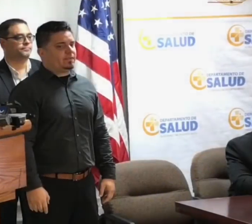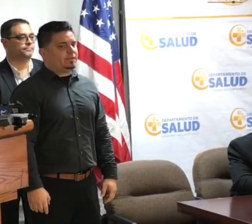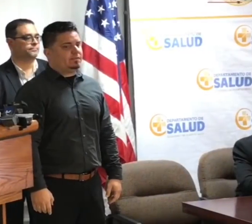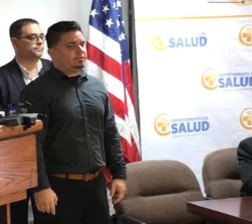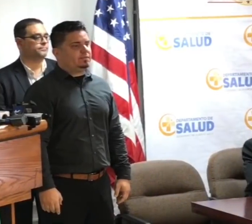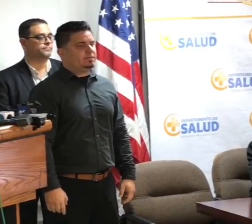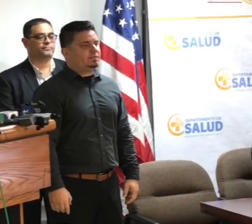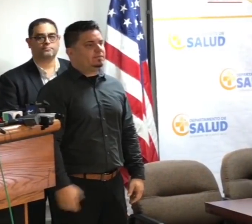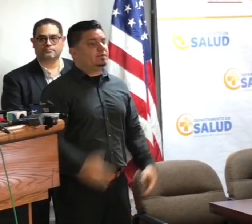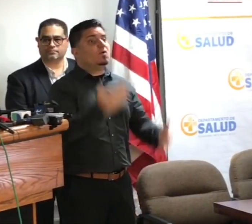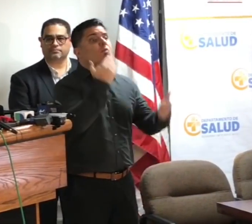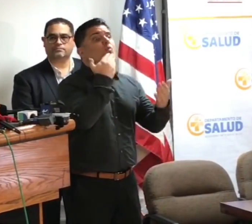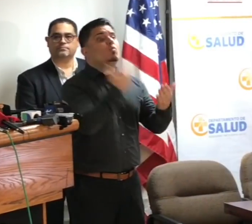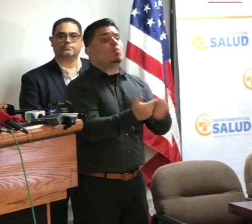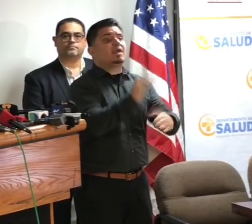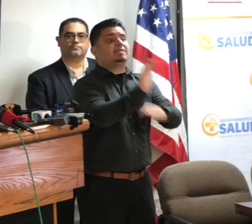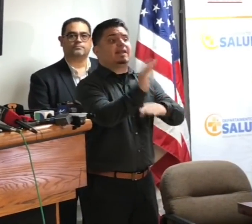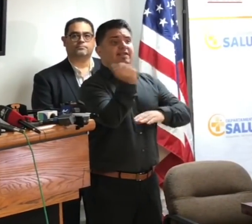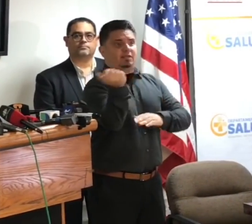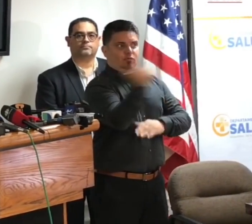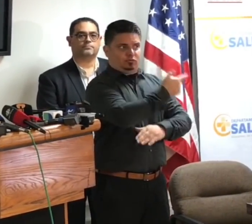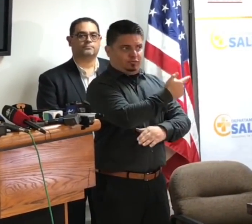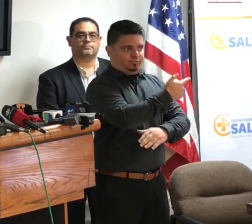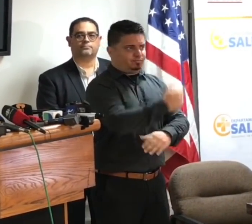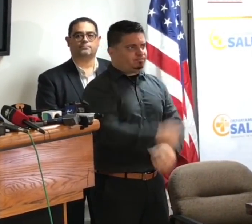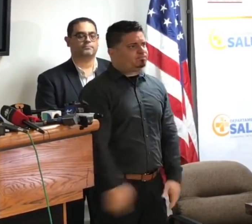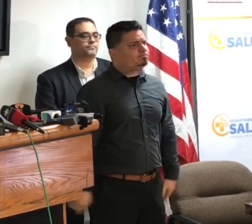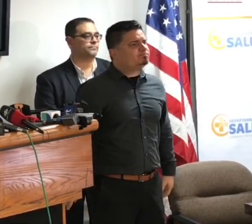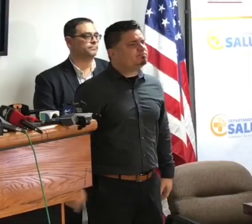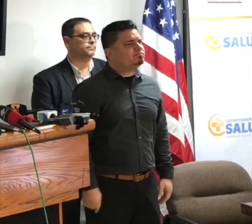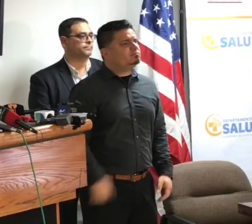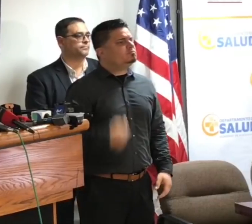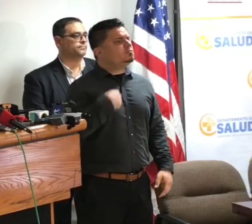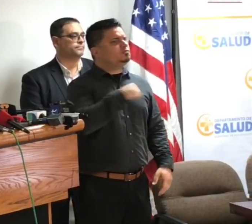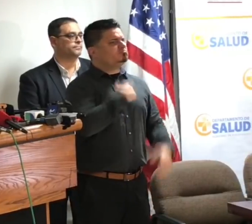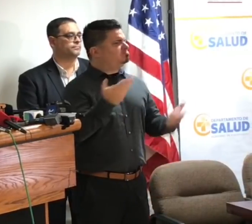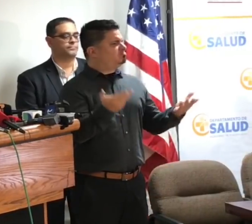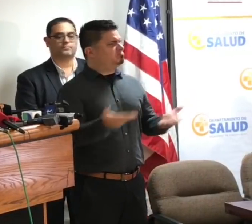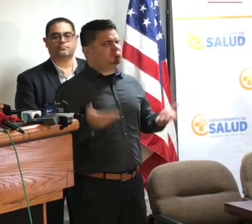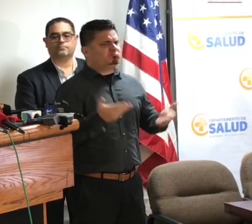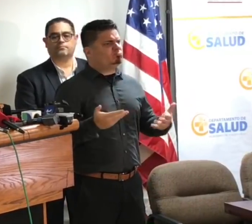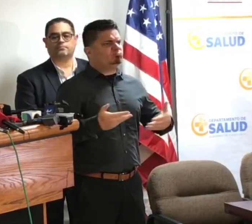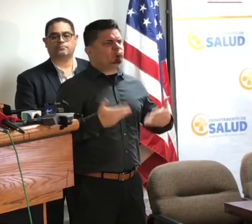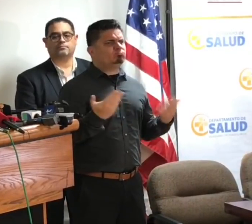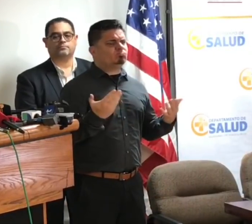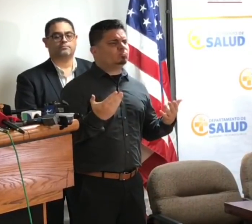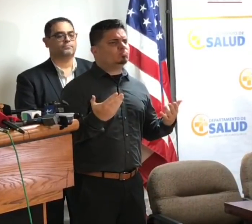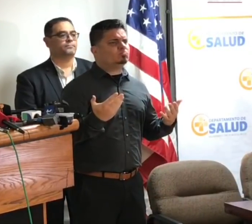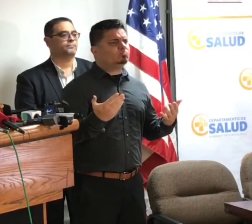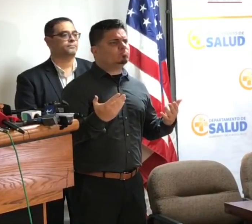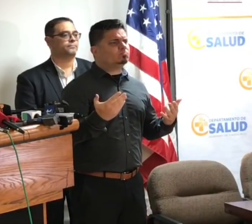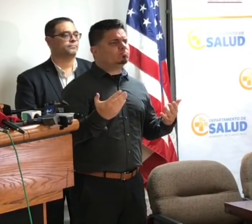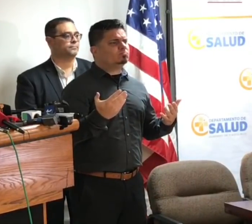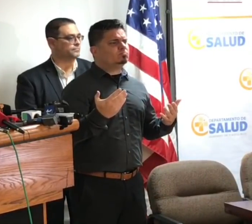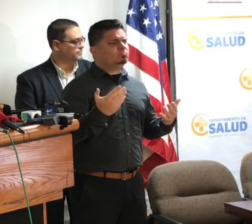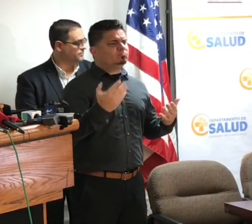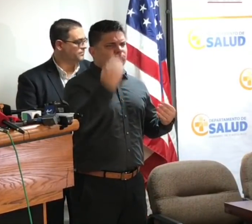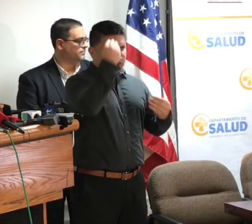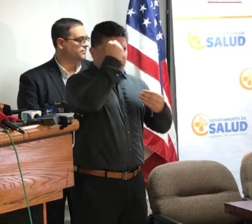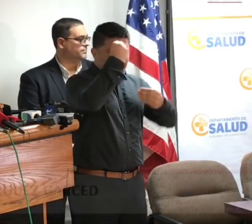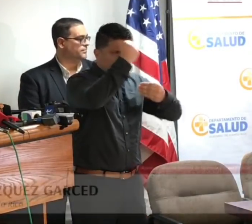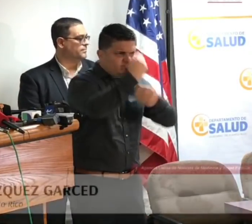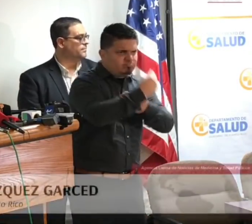Bien, buenas tardes a todos. Estamos aquí para, además de darles la información del